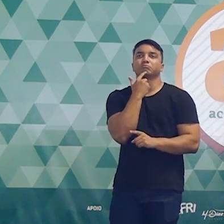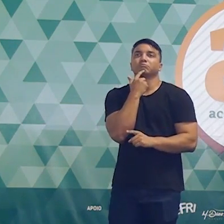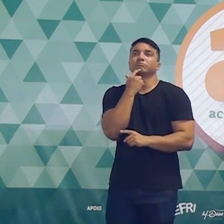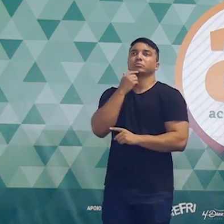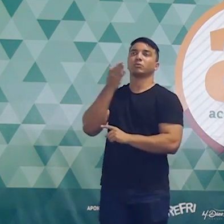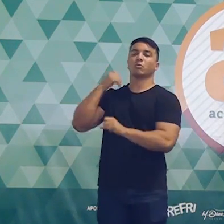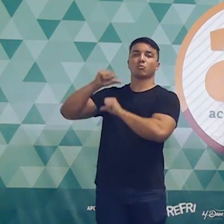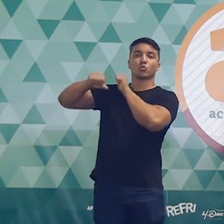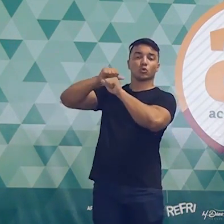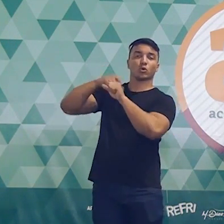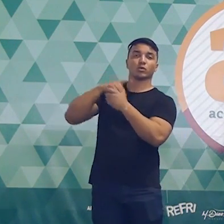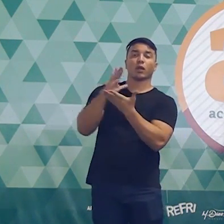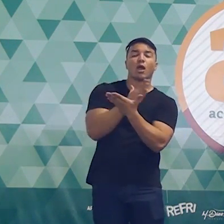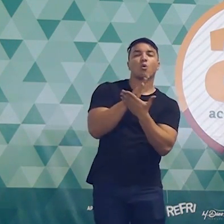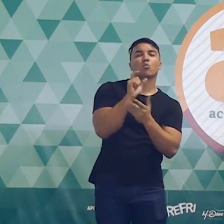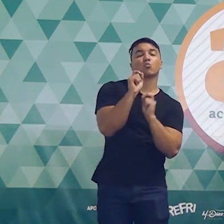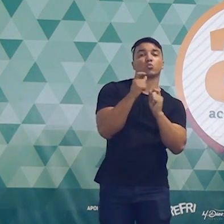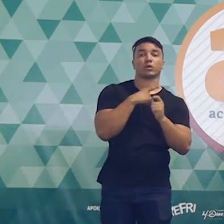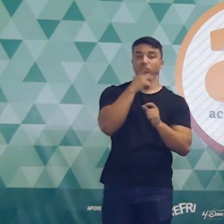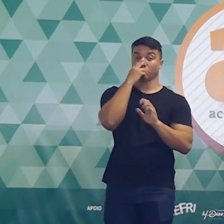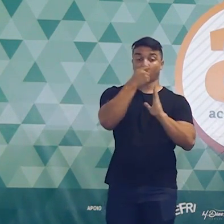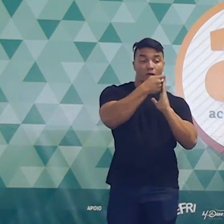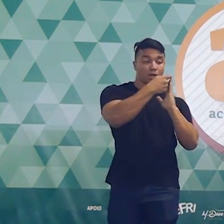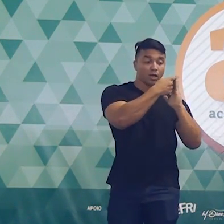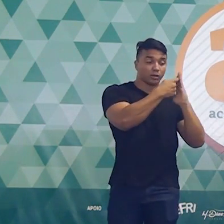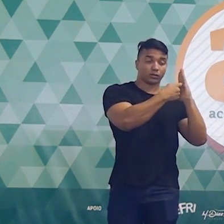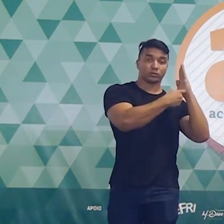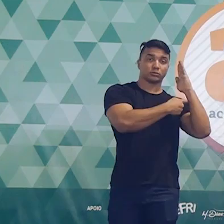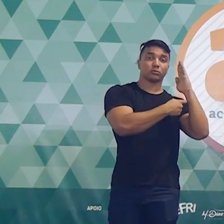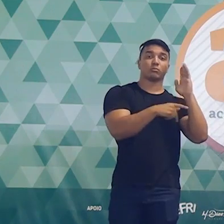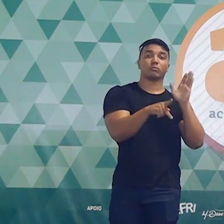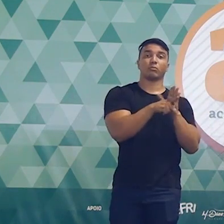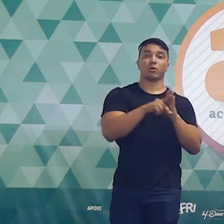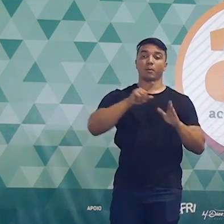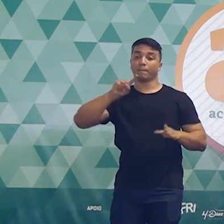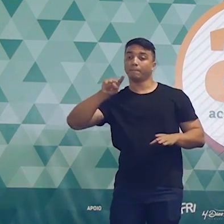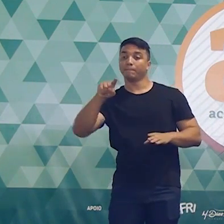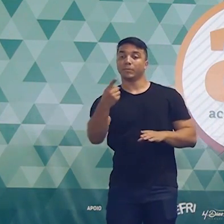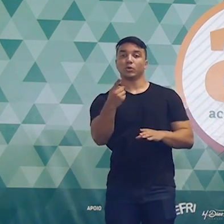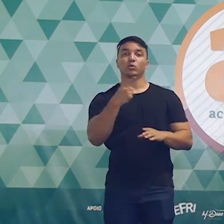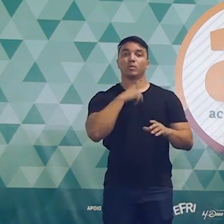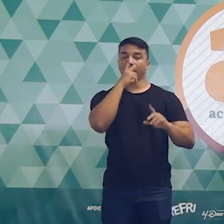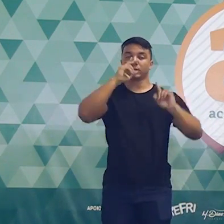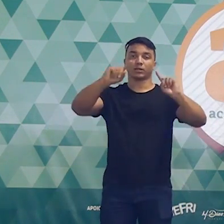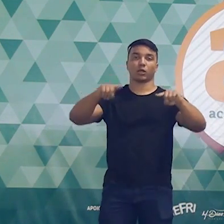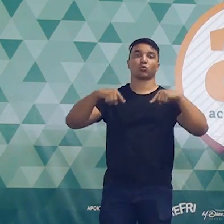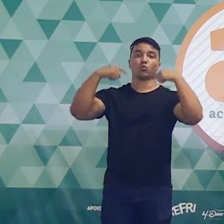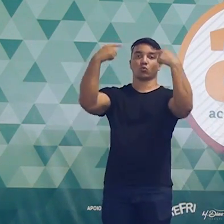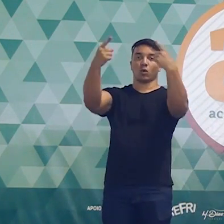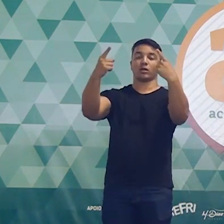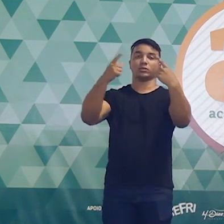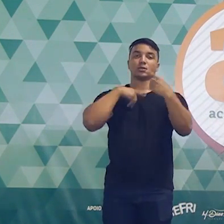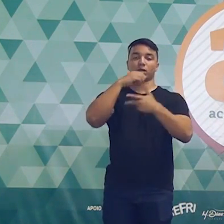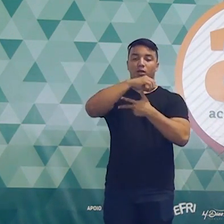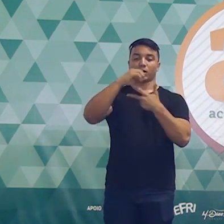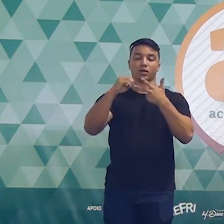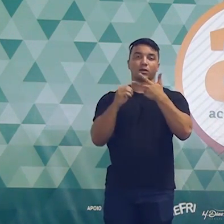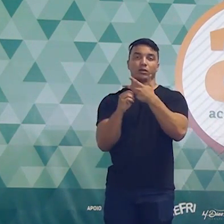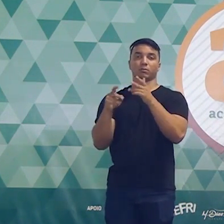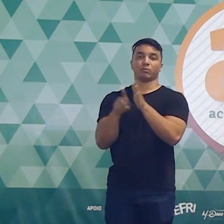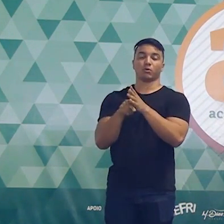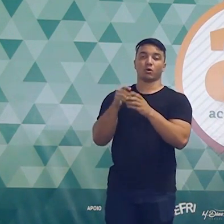recentemente. Eles alteraram apenas as redações que tiraram nota 1000, elas foram atualizadas para o Enem do